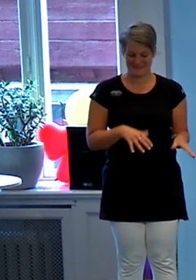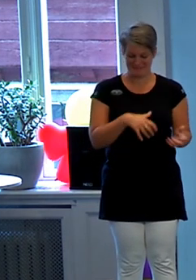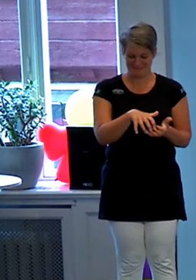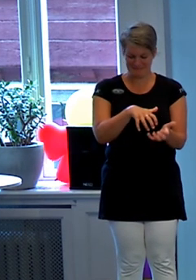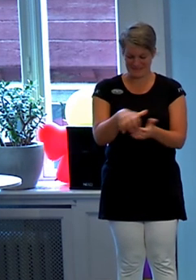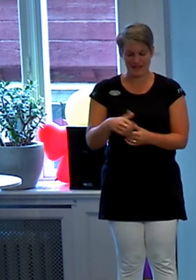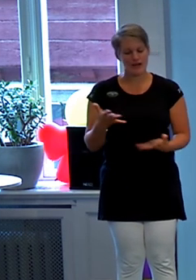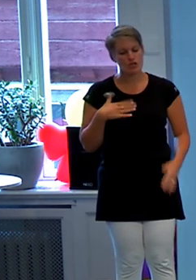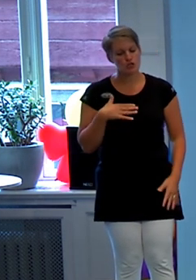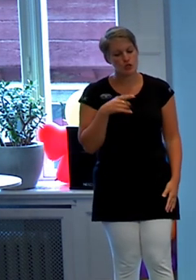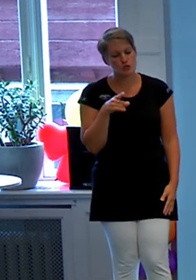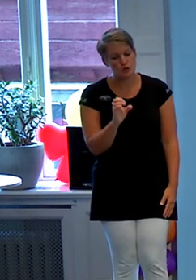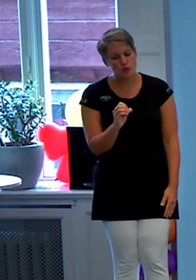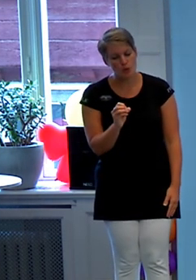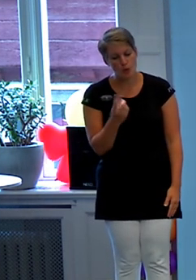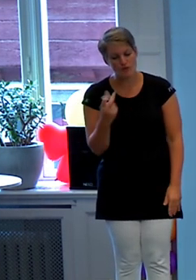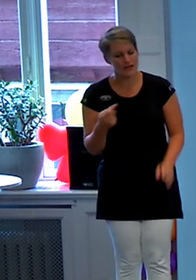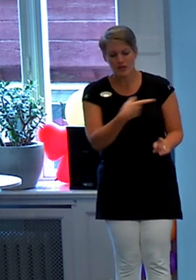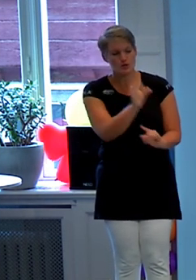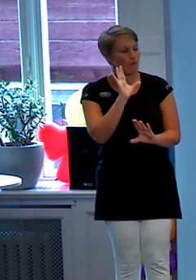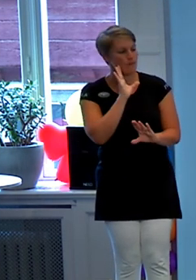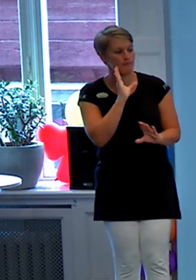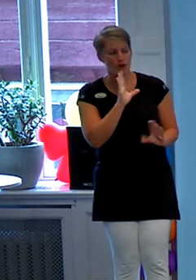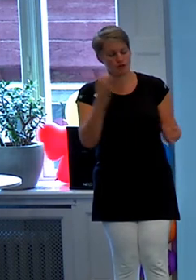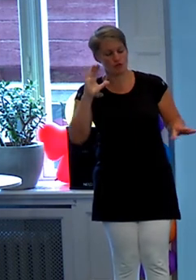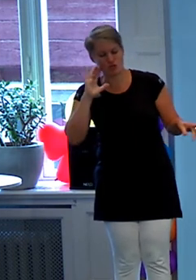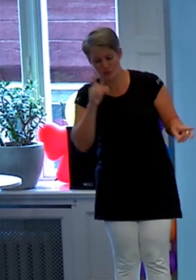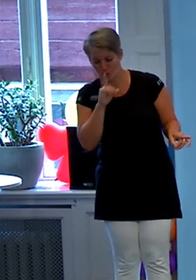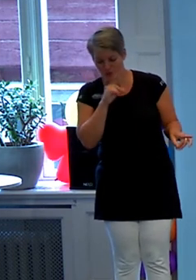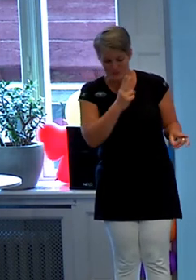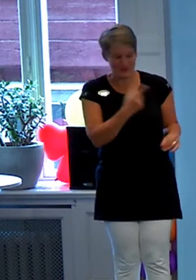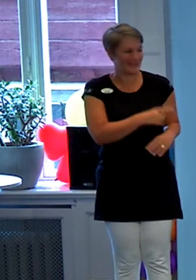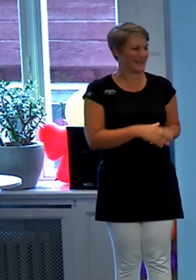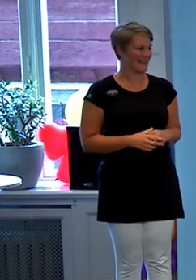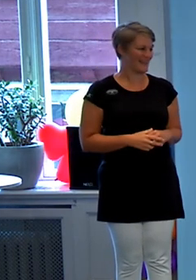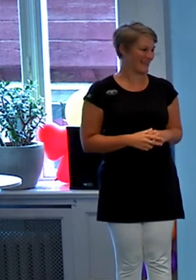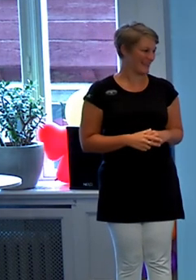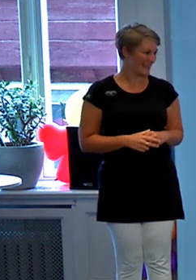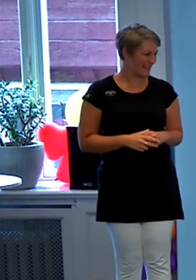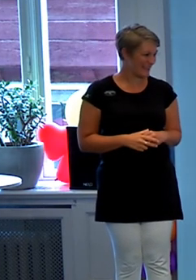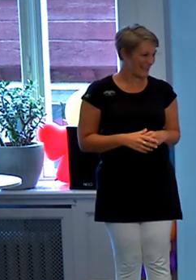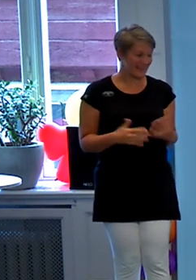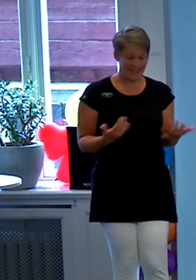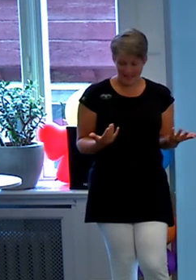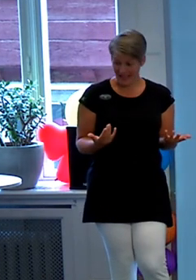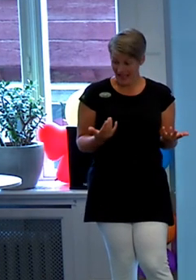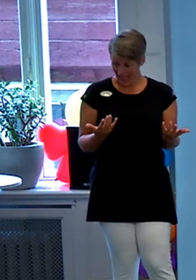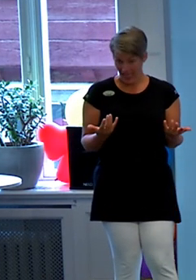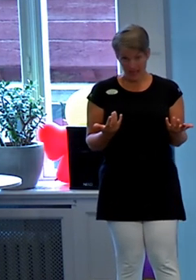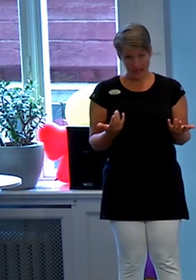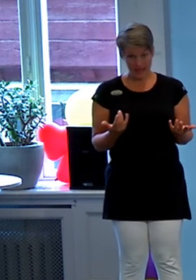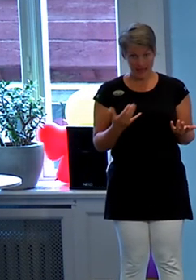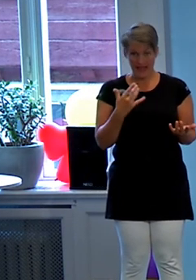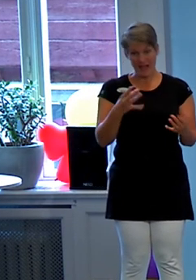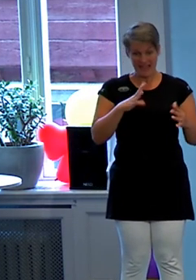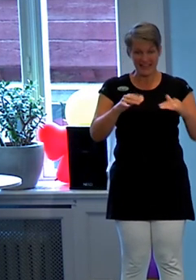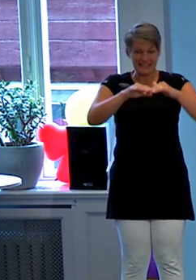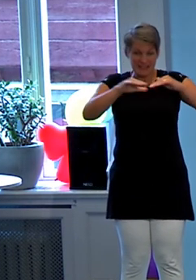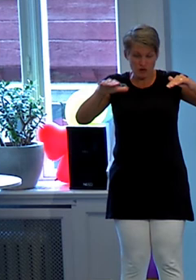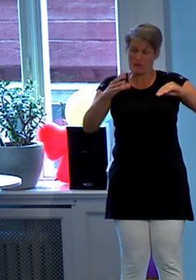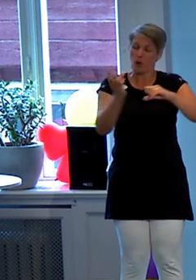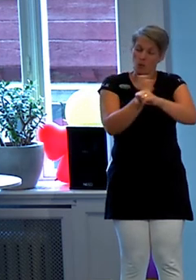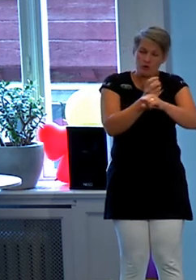Och vad tycker du? Off the record, de behöver inte lyssna. Nej, är det att betona en nivå som är onödig att